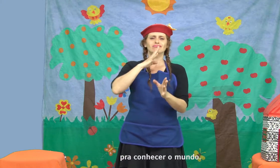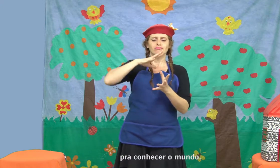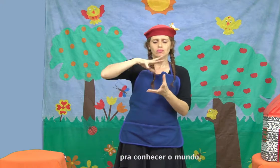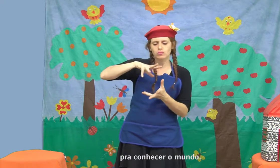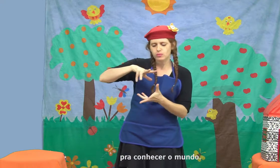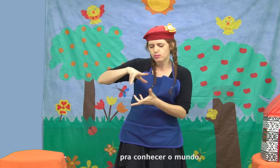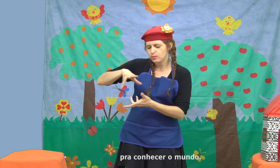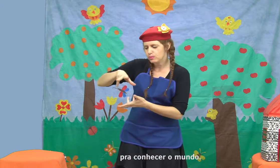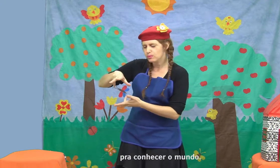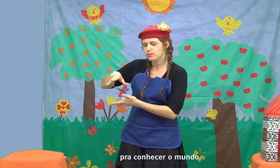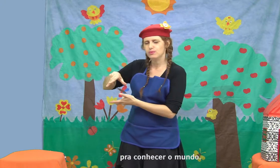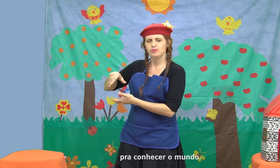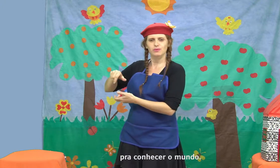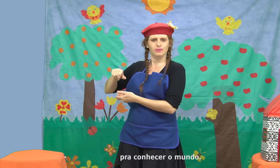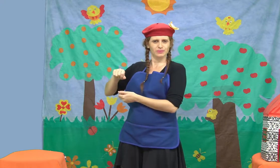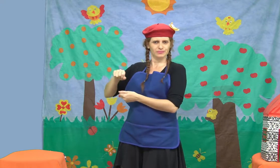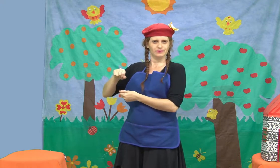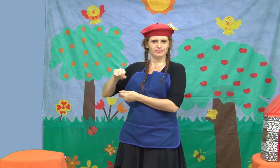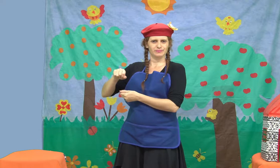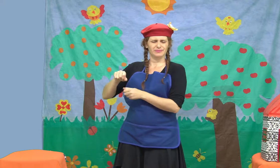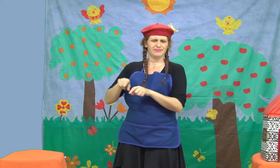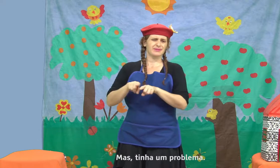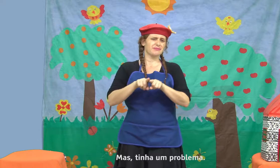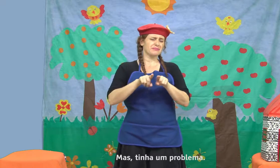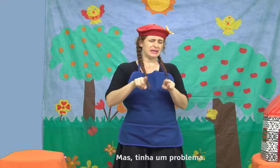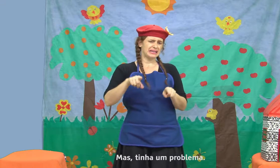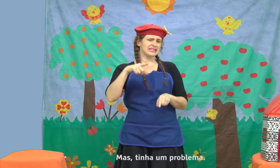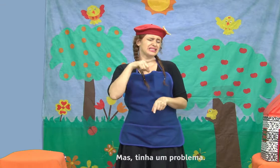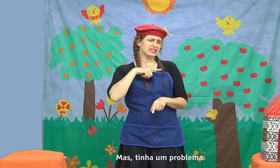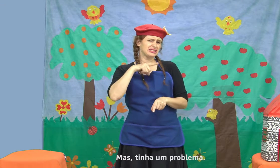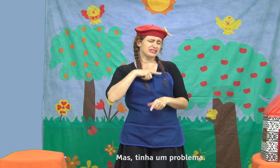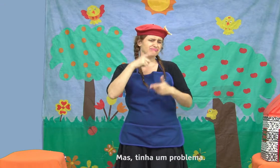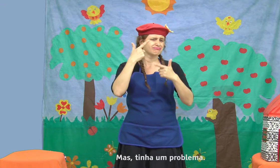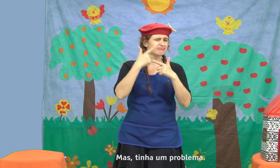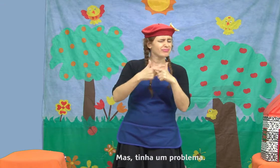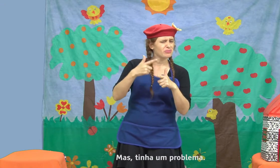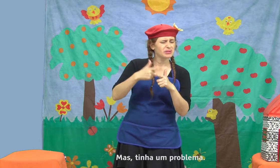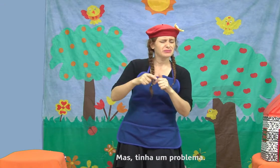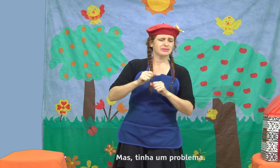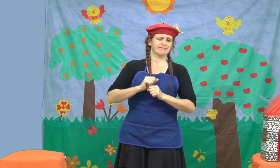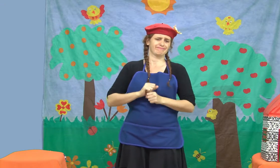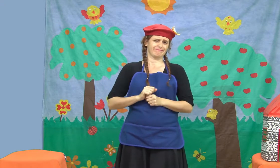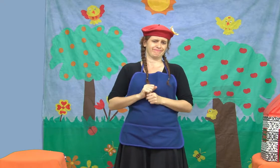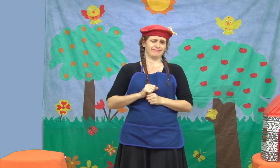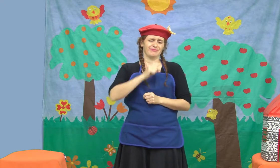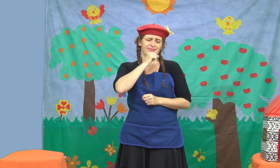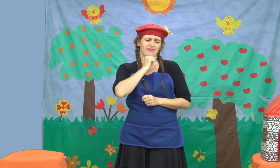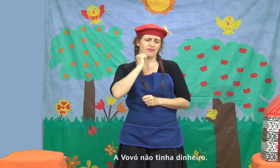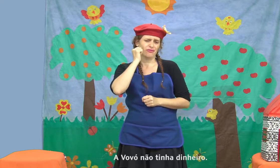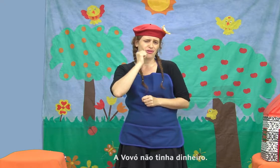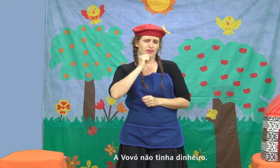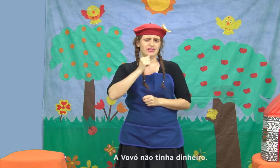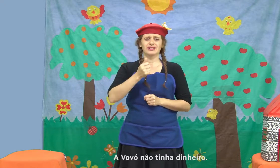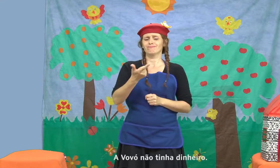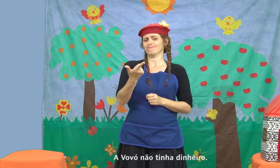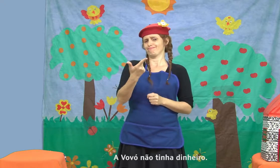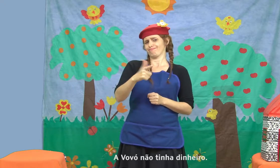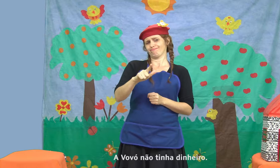conhecer o mundo mas tinha um problema a vovó não